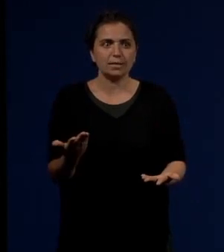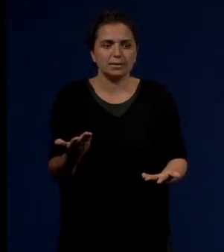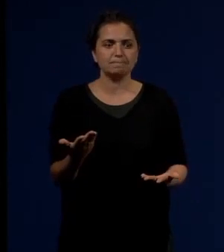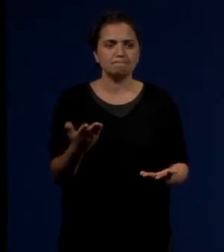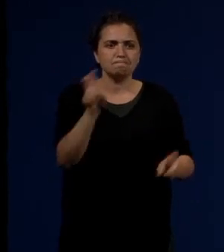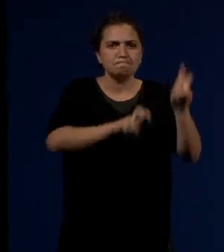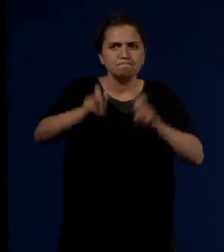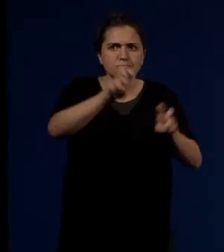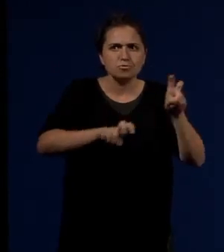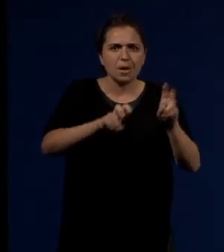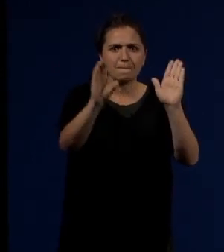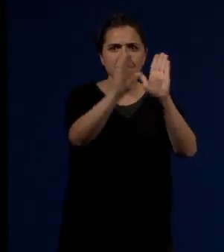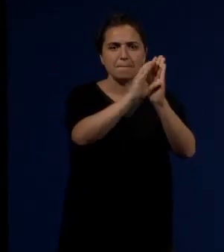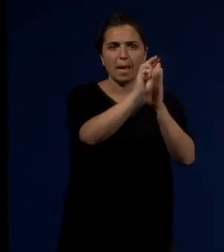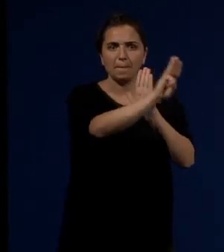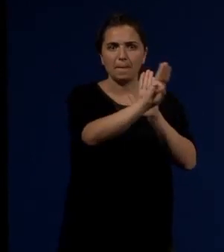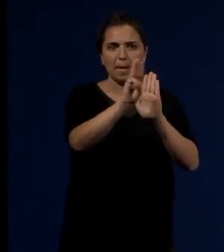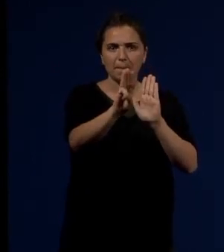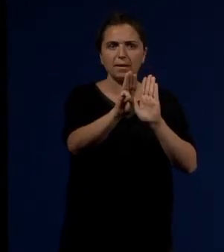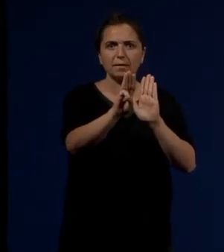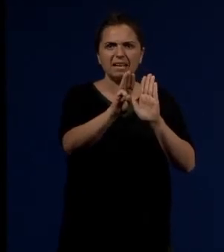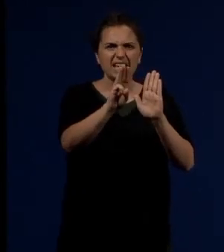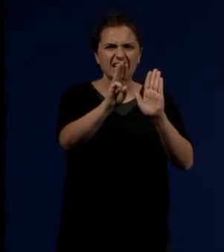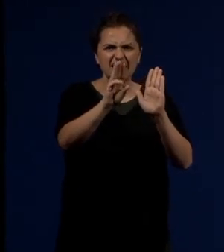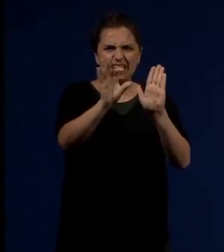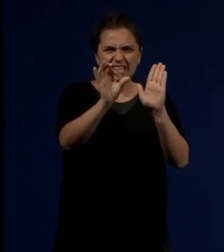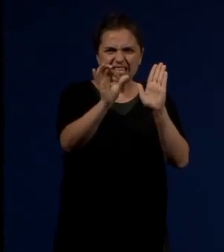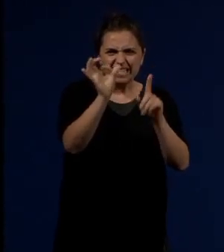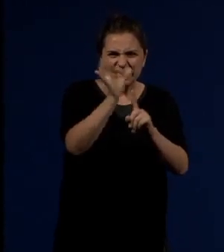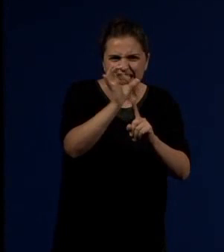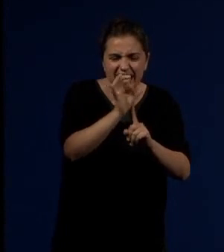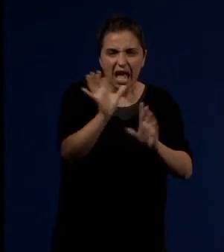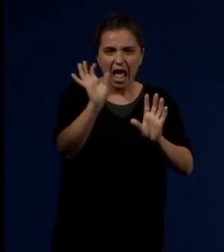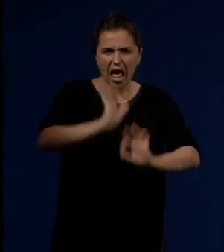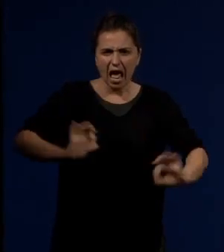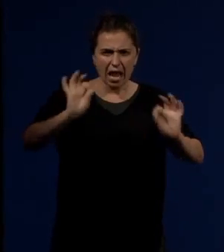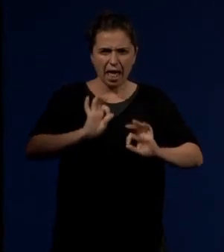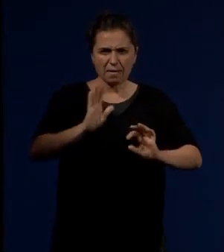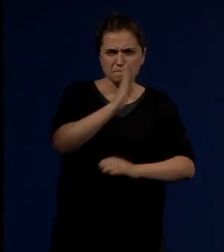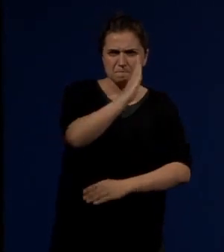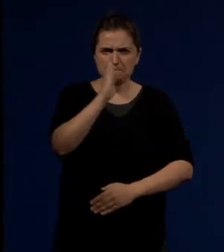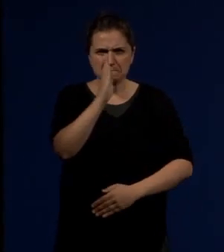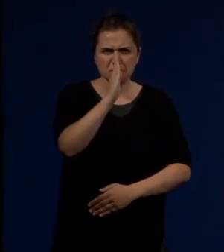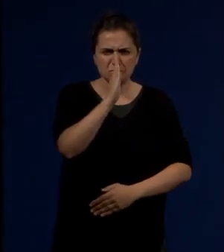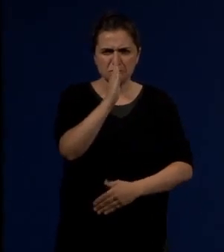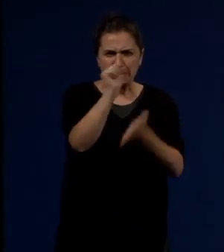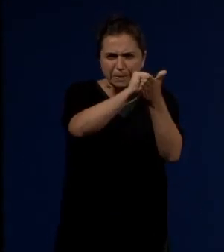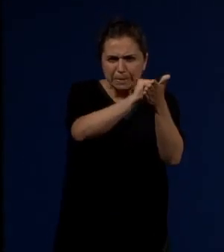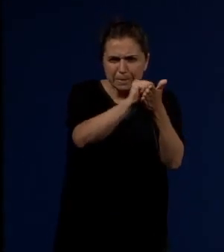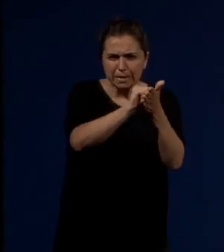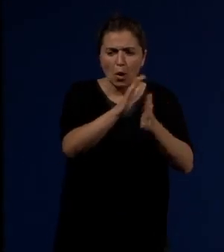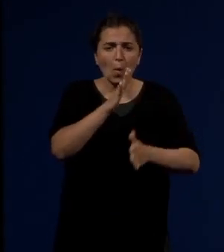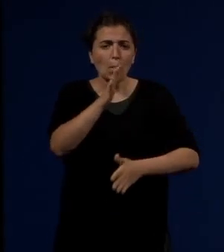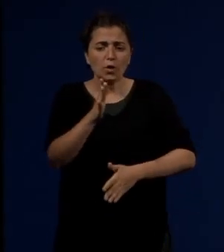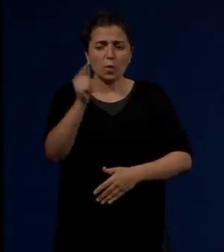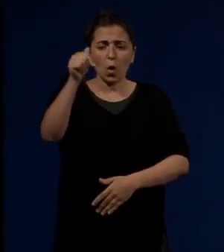do Partido Popular, nin o signo, nin nada, porque está todo completamente agachado. Está todo completamente agachado porque